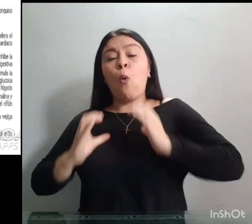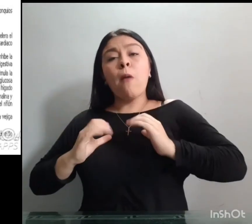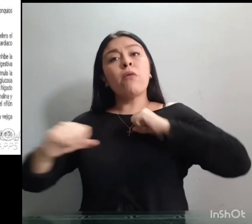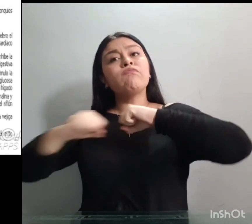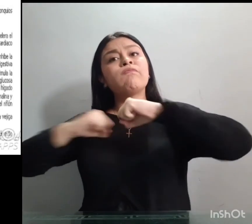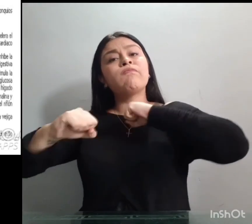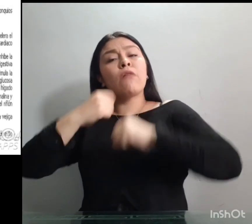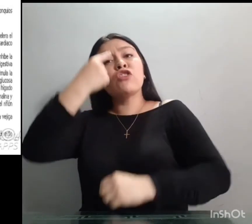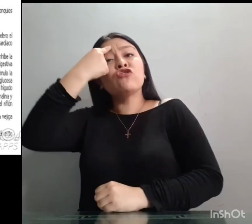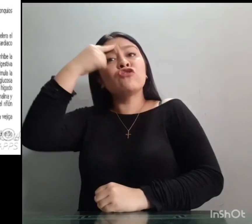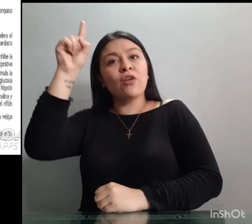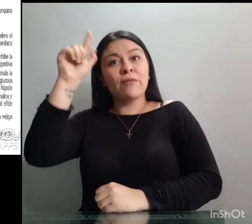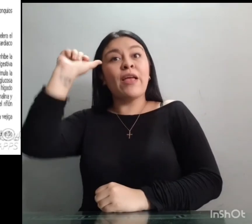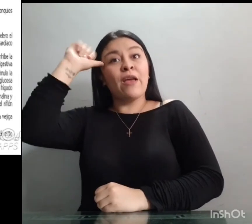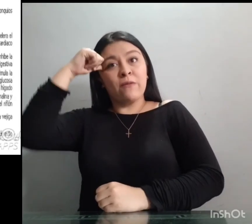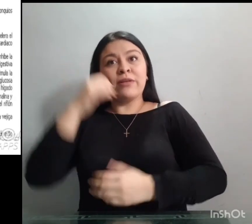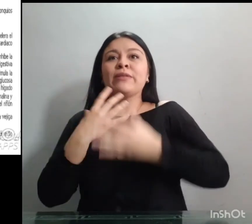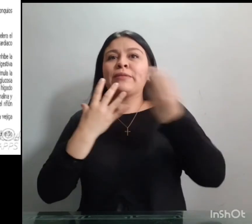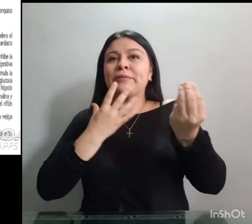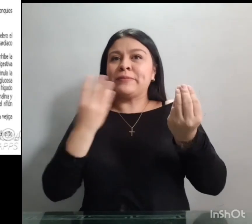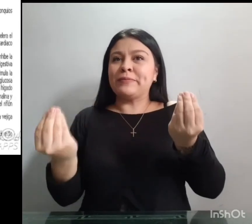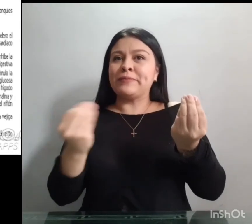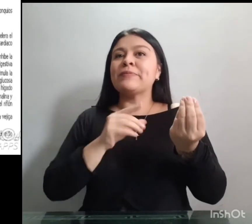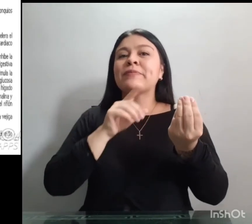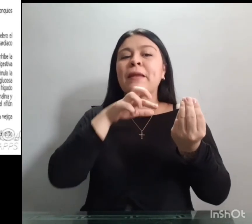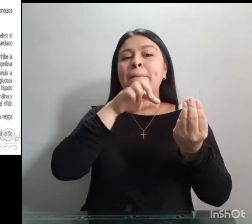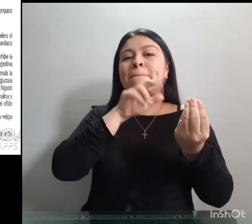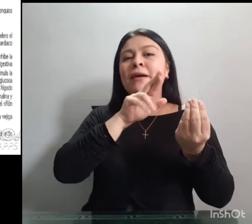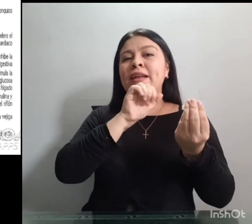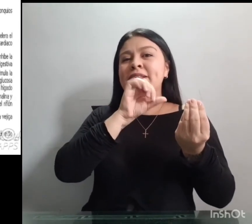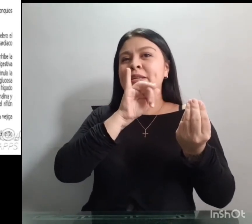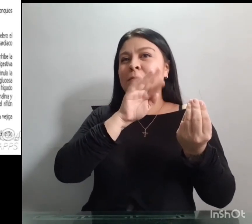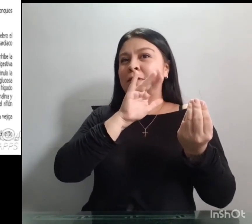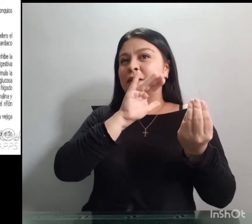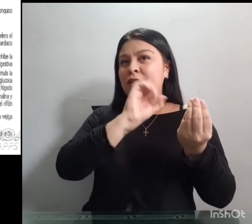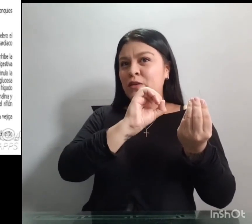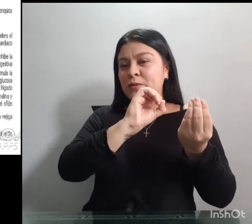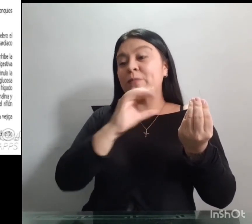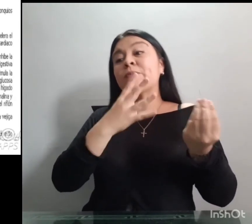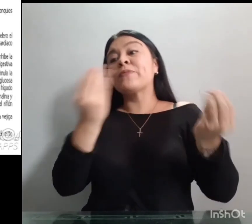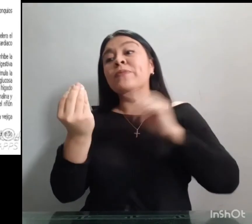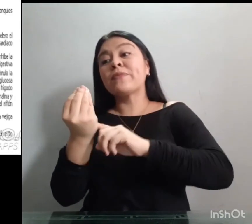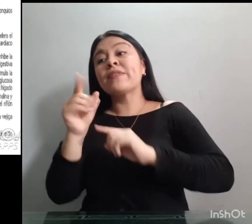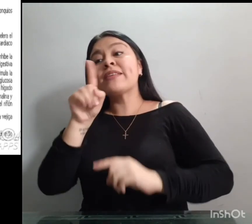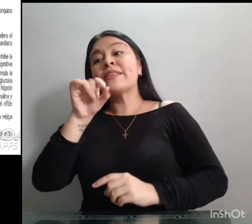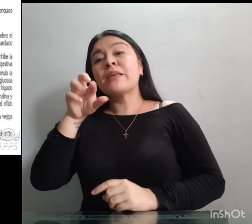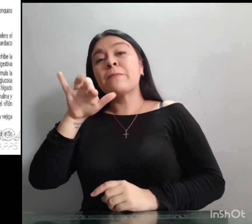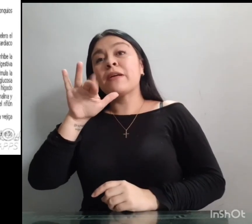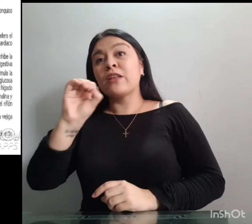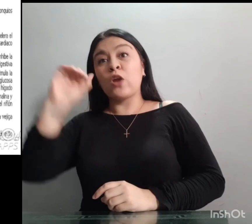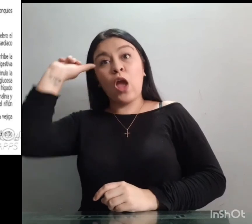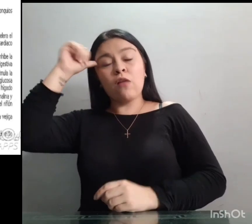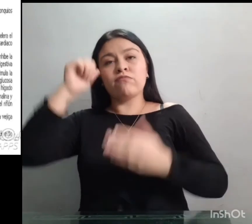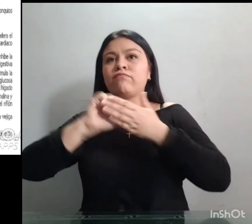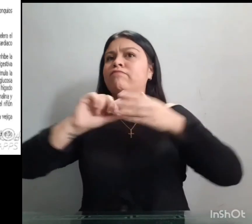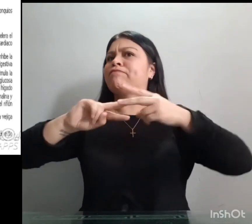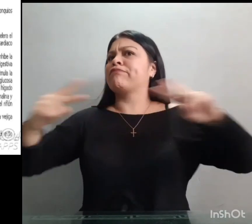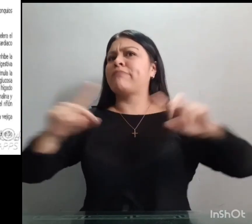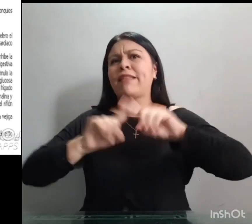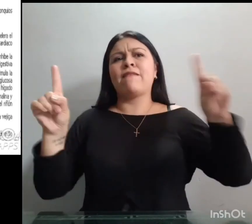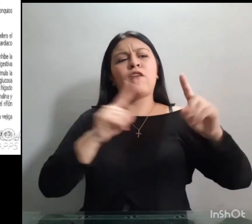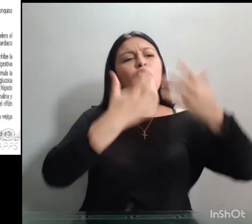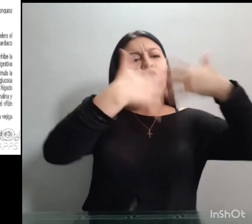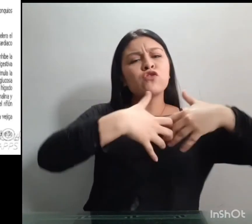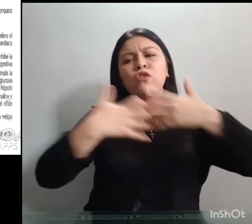divide en sistema parasimpático y el sistema simpático, que dijimos que tienen funciones opuestas.